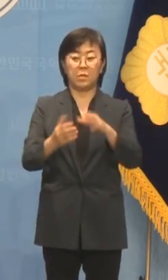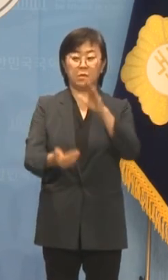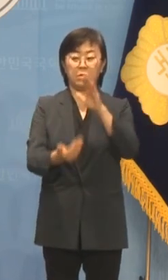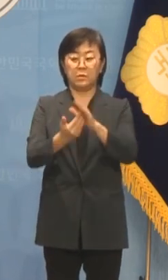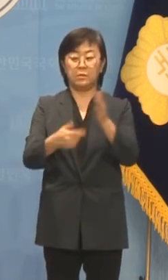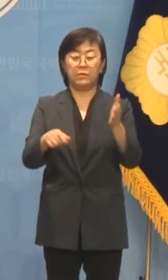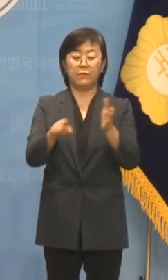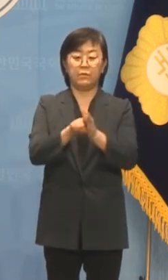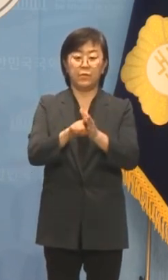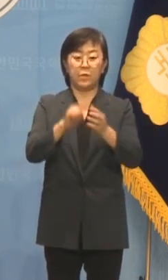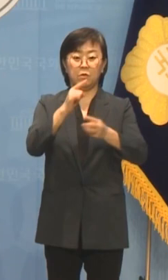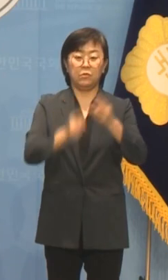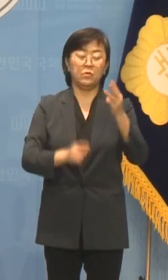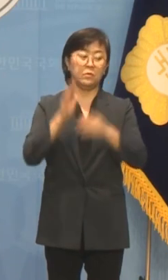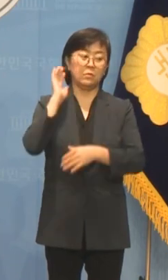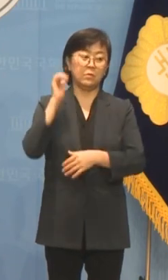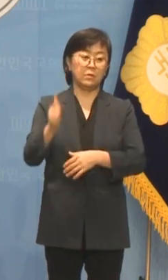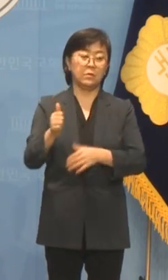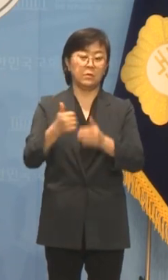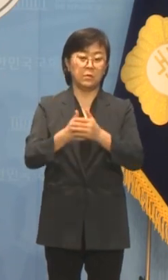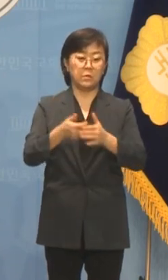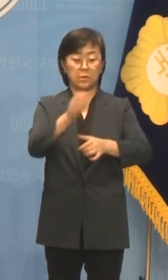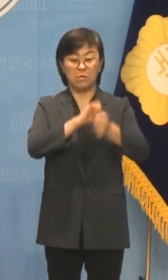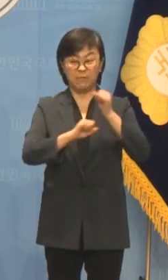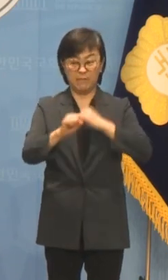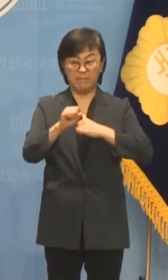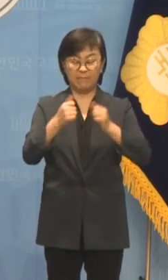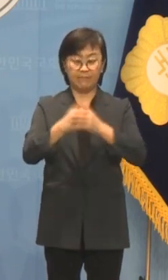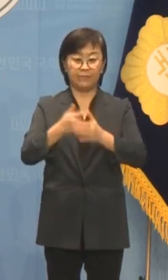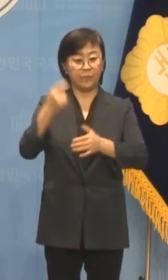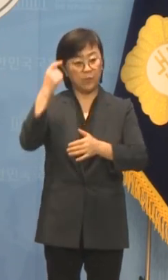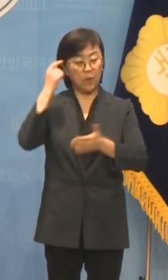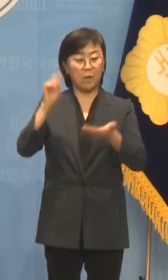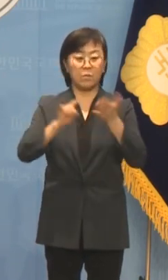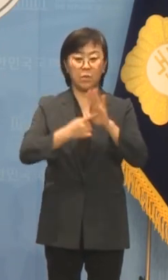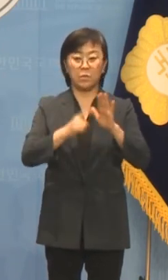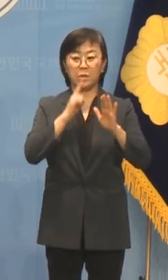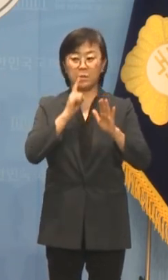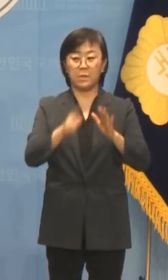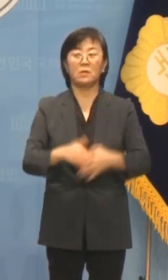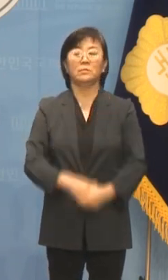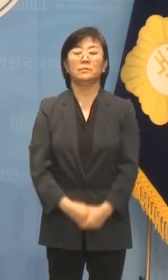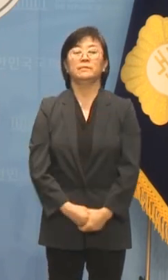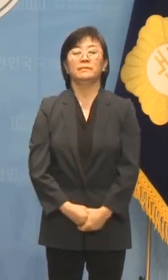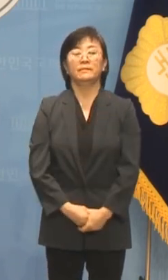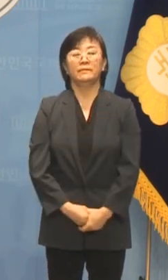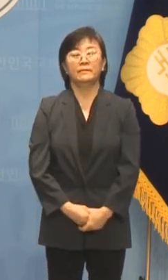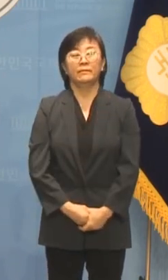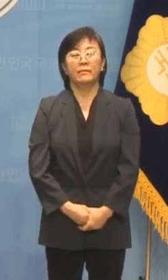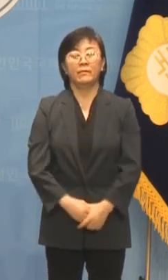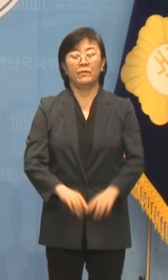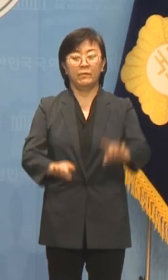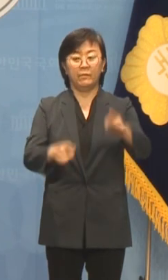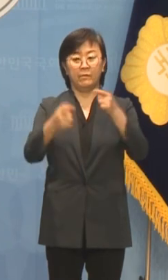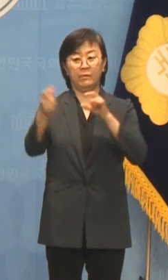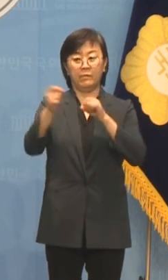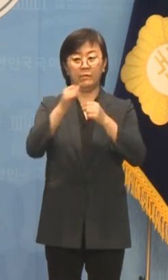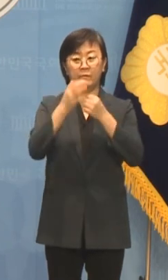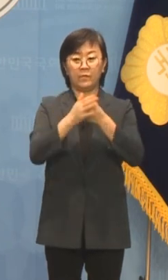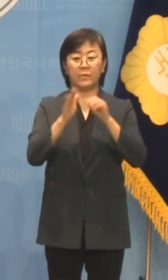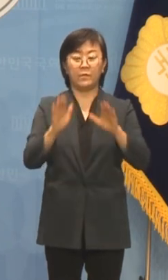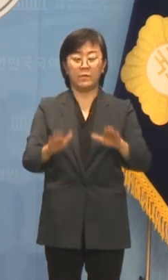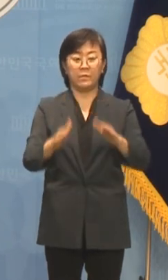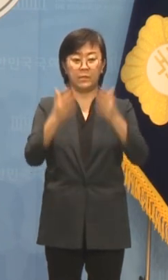이뤄내기 위한 윤석열 대통령의 적극적인 의지 표명이라고 평가합니다. 설명절을 앞두고